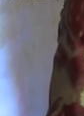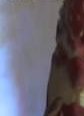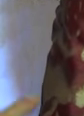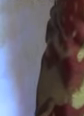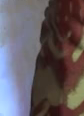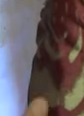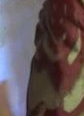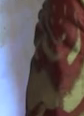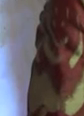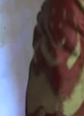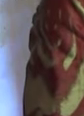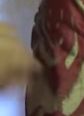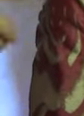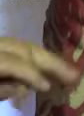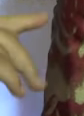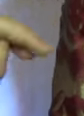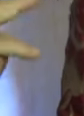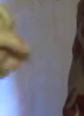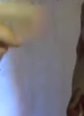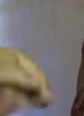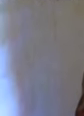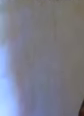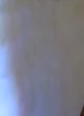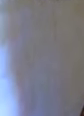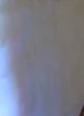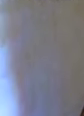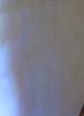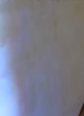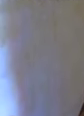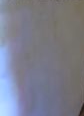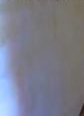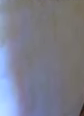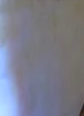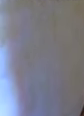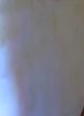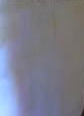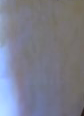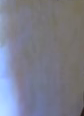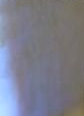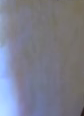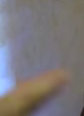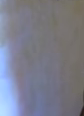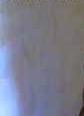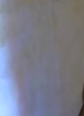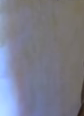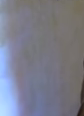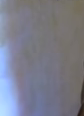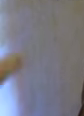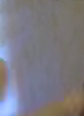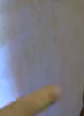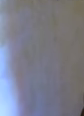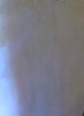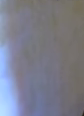de los derechos humanos, la Constitución de Apatzingán aportó principios muy importantes. Todos ellos pervivieron en las